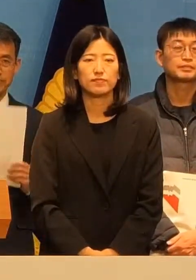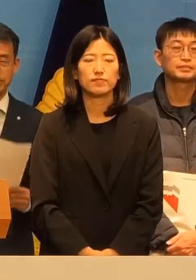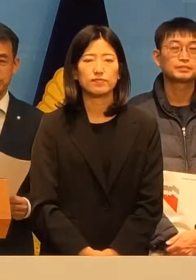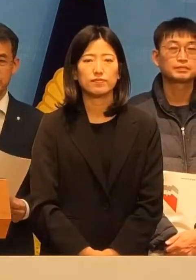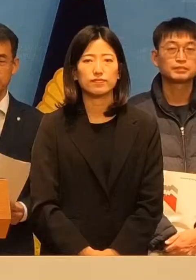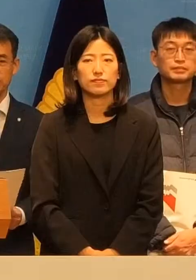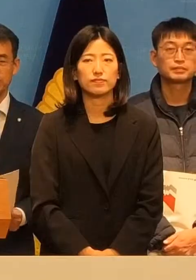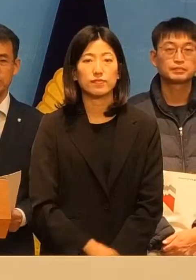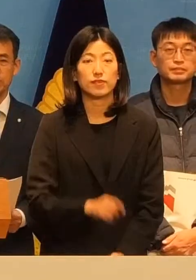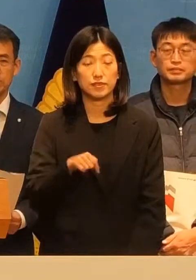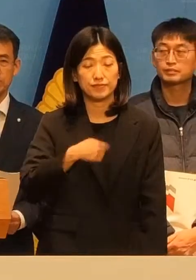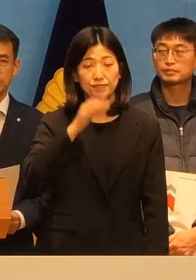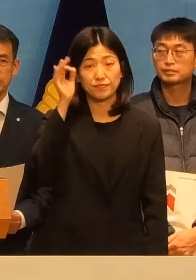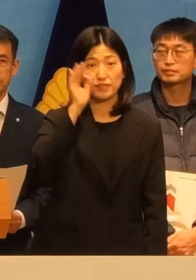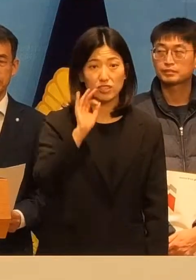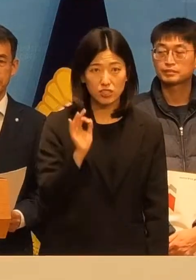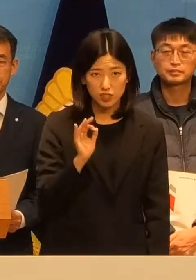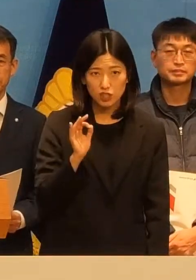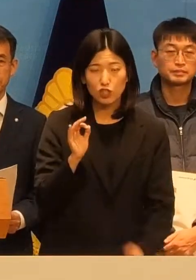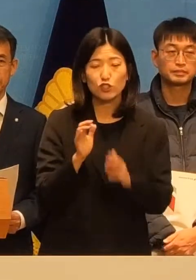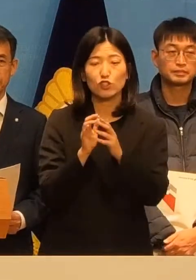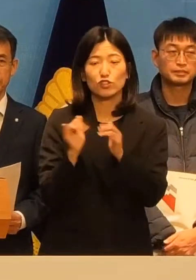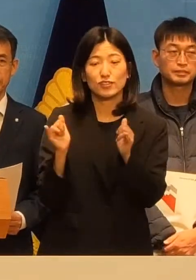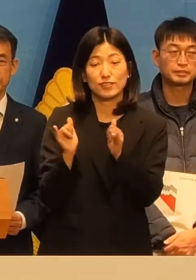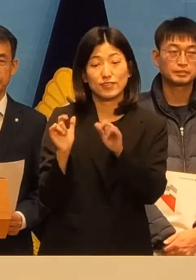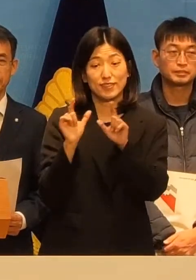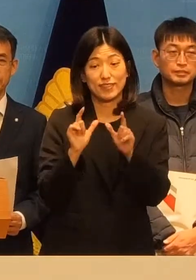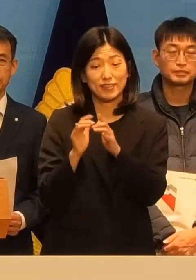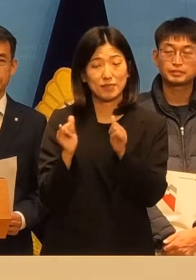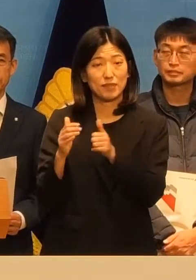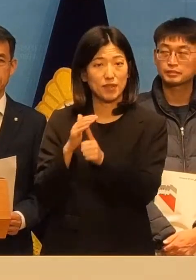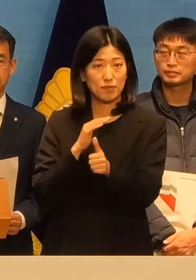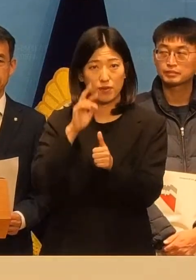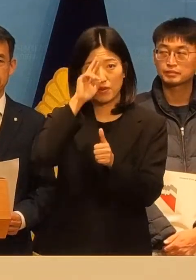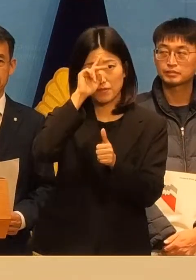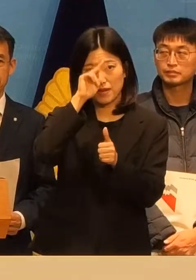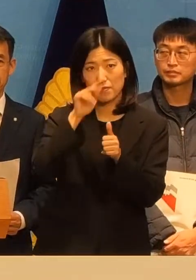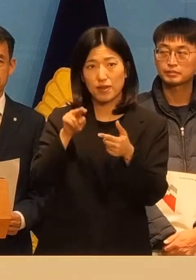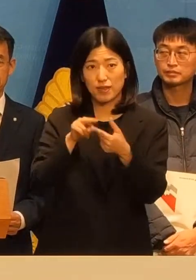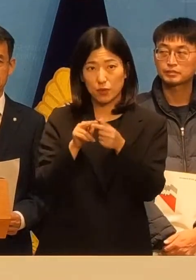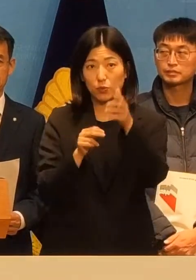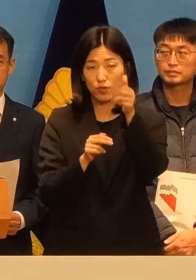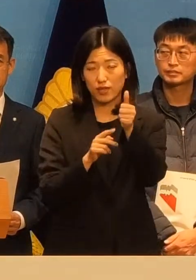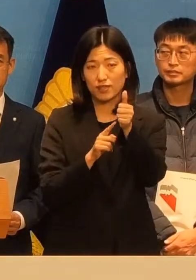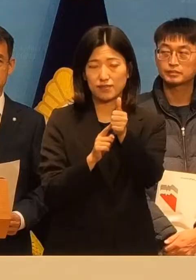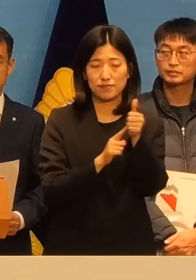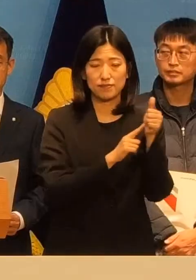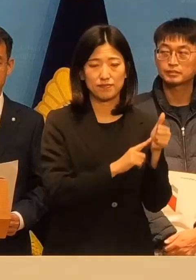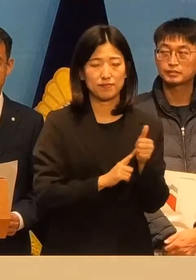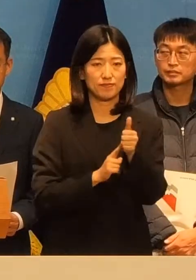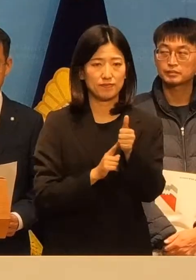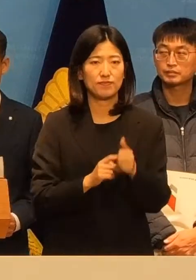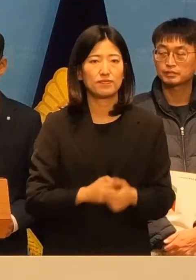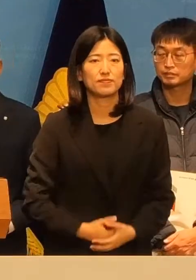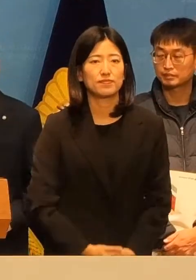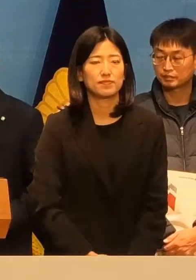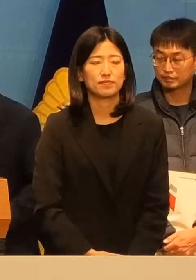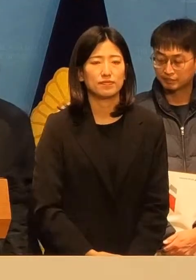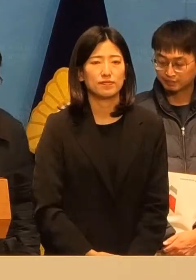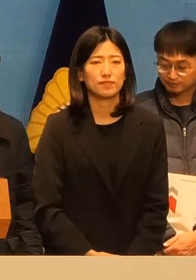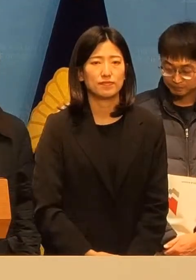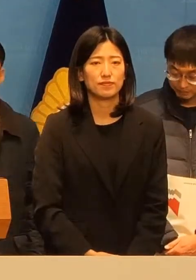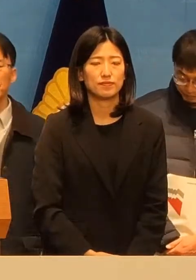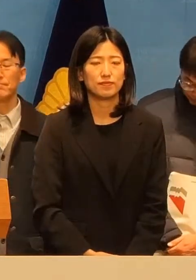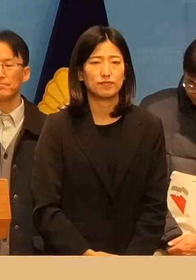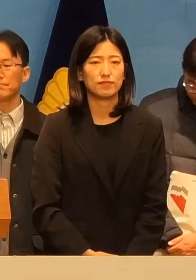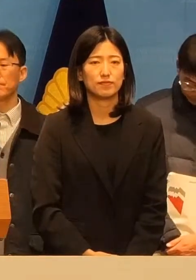네, 다음은 연천 군민들을 대표해서 박충식 공동대표님께서 얘기를 하시겠습니다.